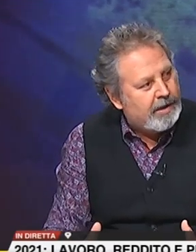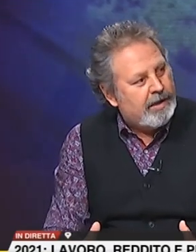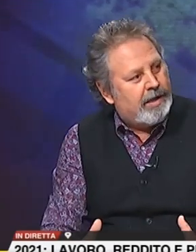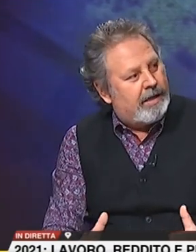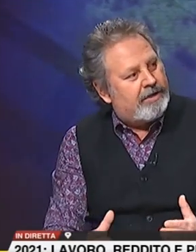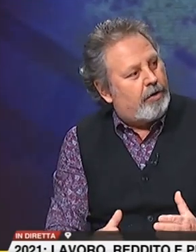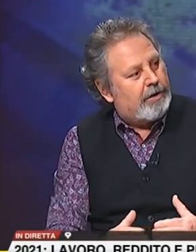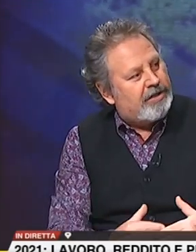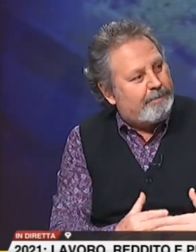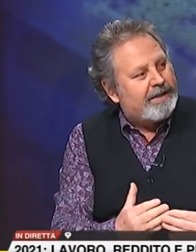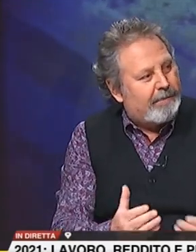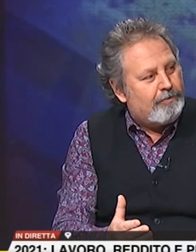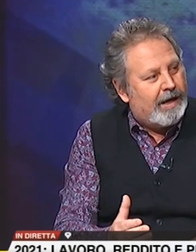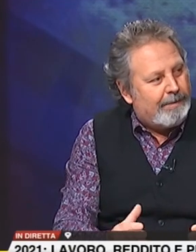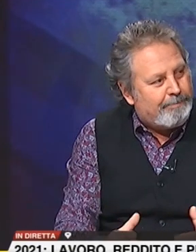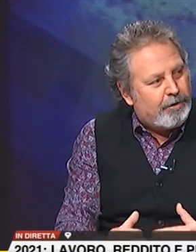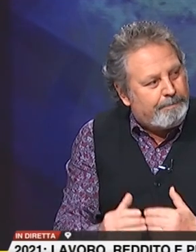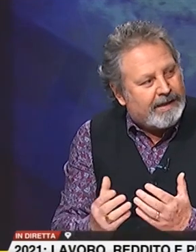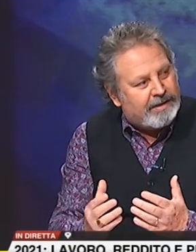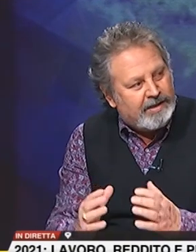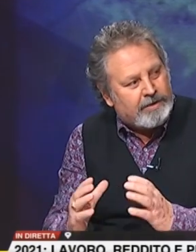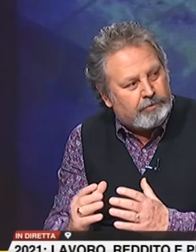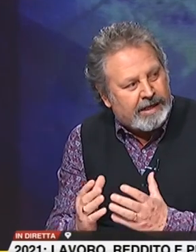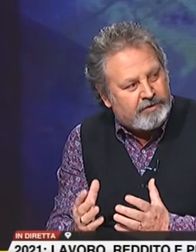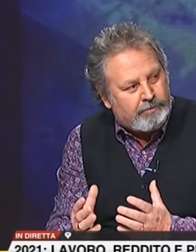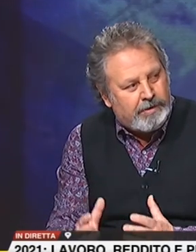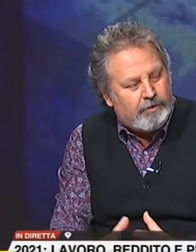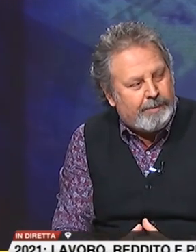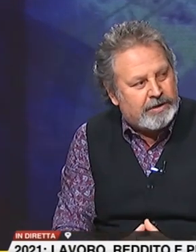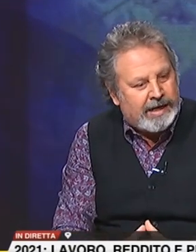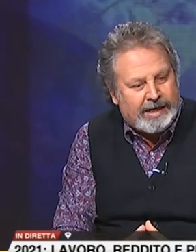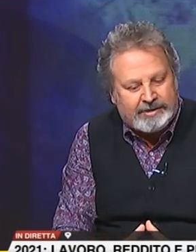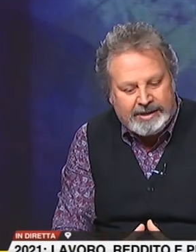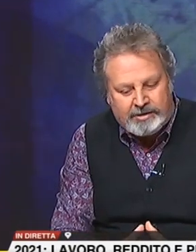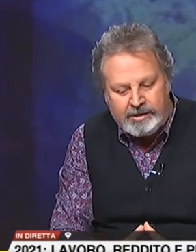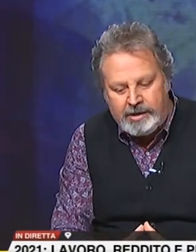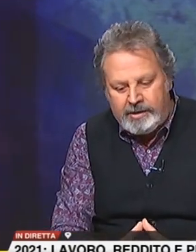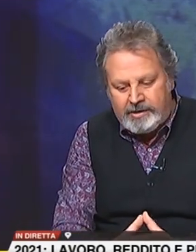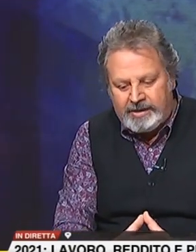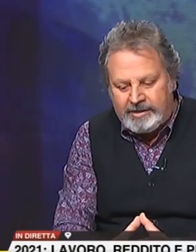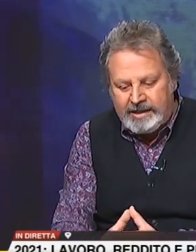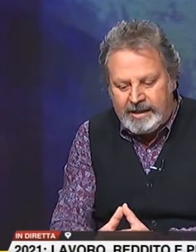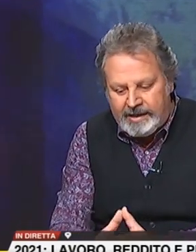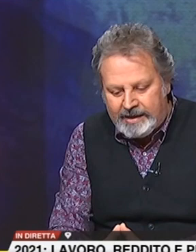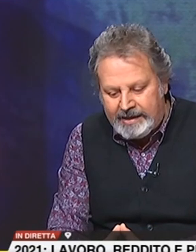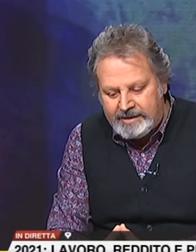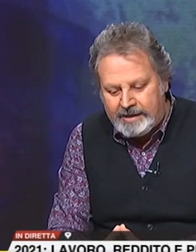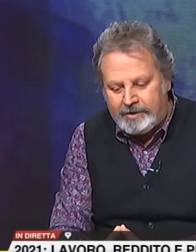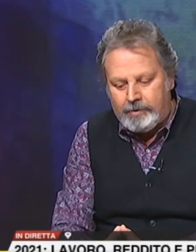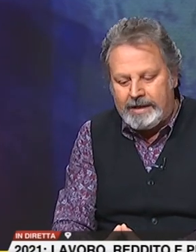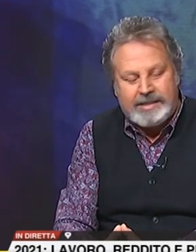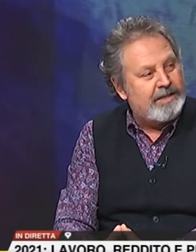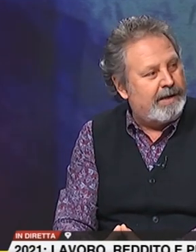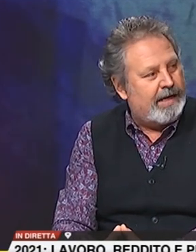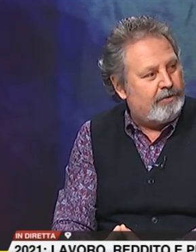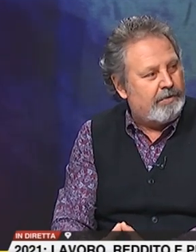1992. La storia non si ripete mai uguale, ma può ripetersi nel contesto, quindi dobbiamo stare attenti. Sentire Renzi che